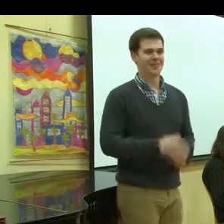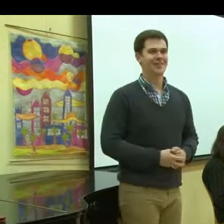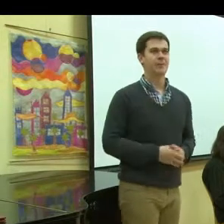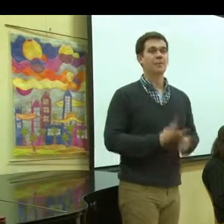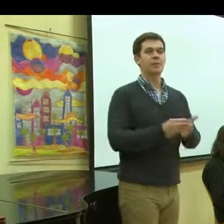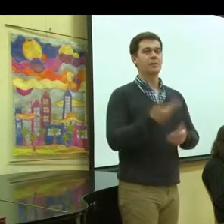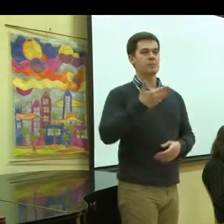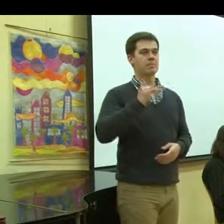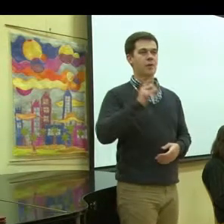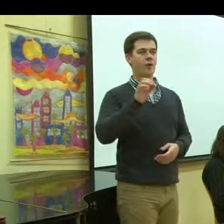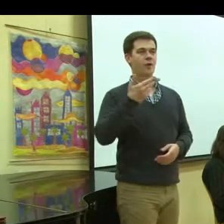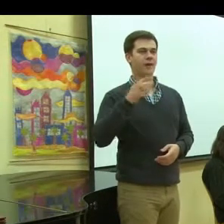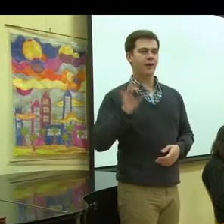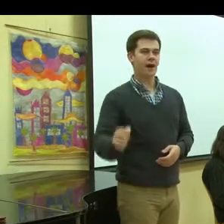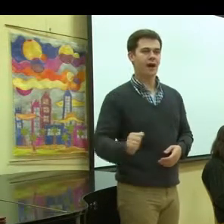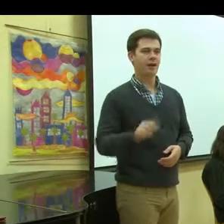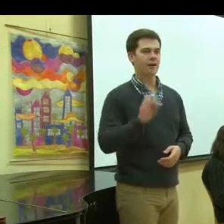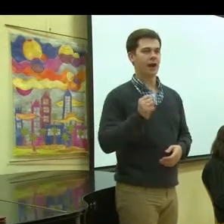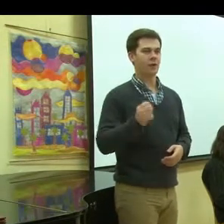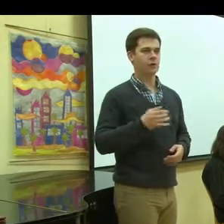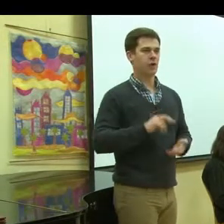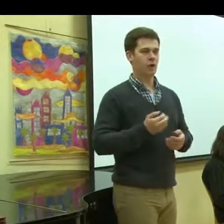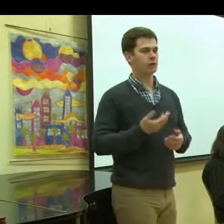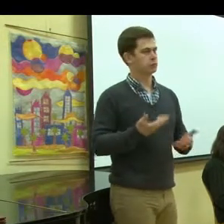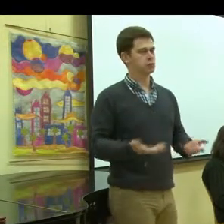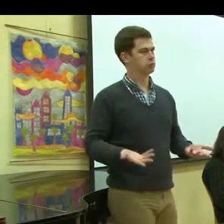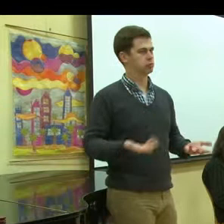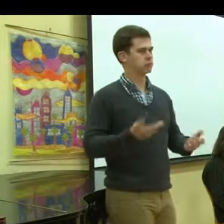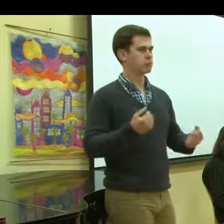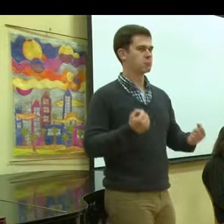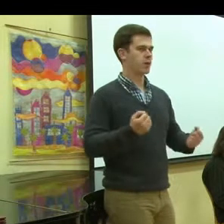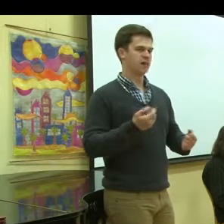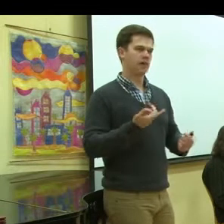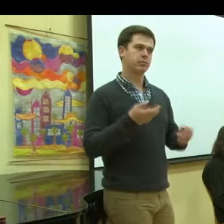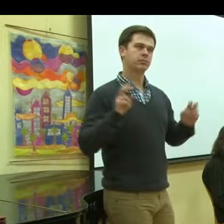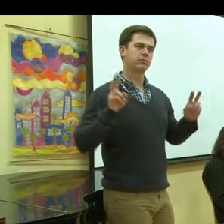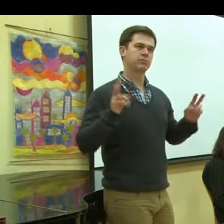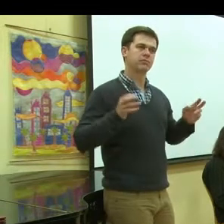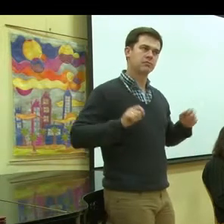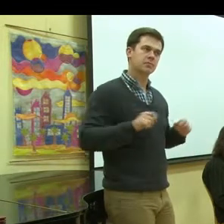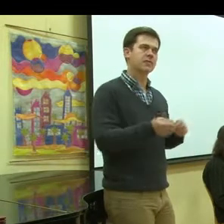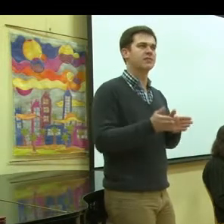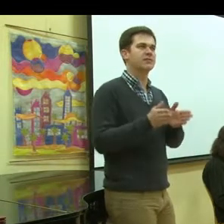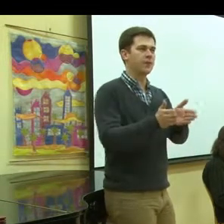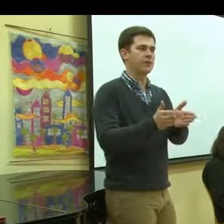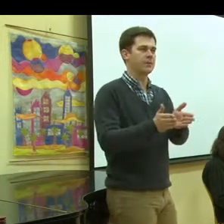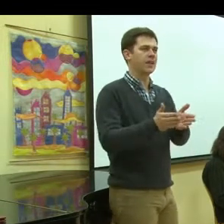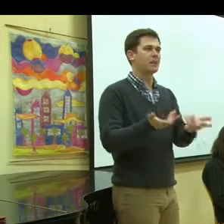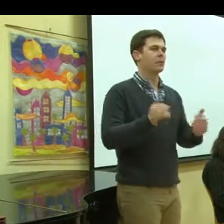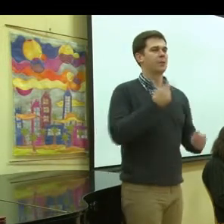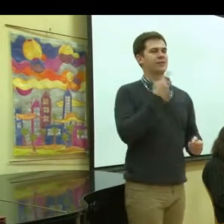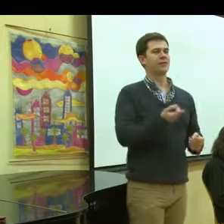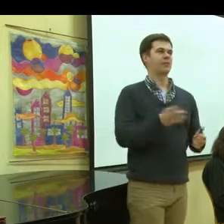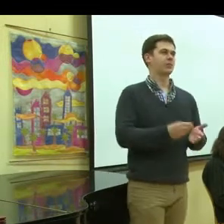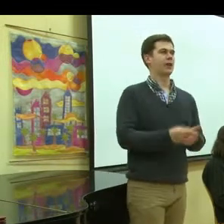no puede estar tan cuantificado, tan decir, bueno, cuánto tiempo. No, ale na pewno ciężko, jakby, żeby to ująć w takie ramy, nie wiem, matematyczne,